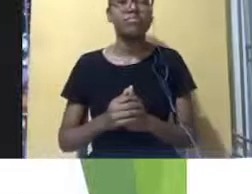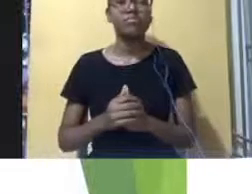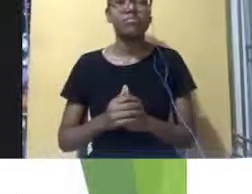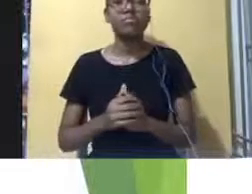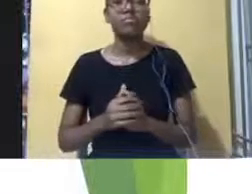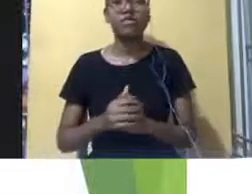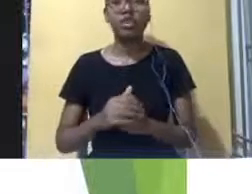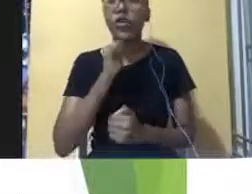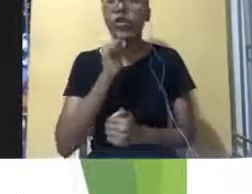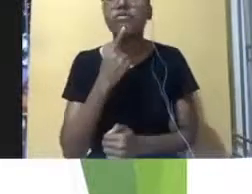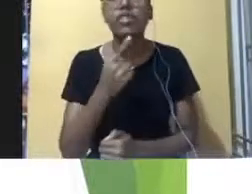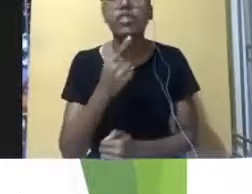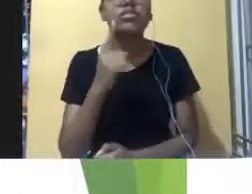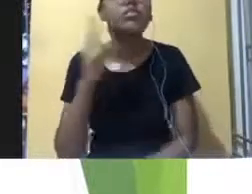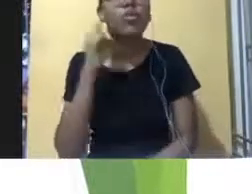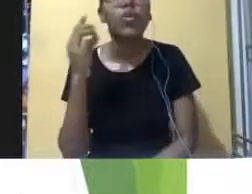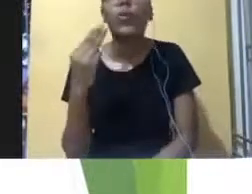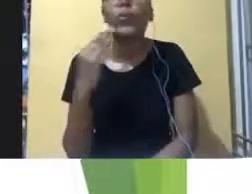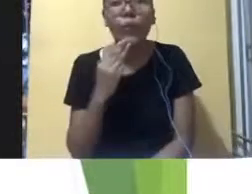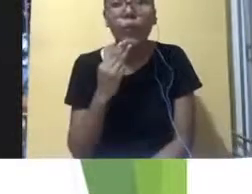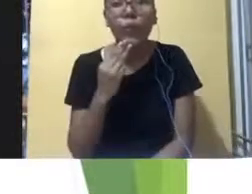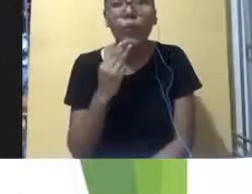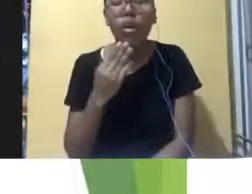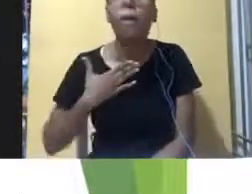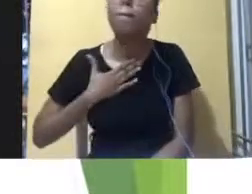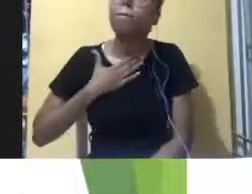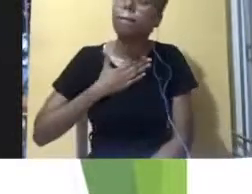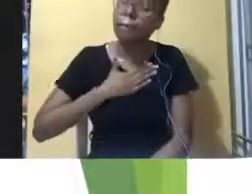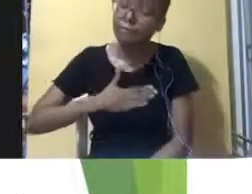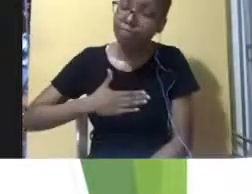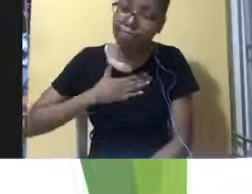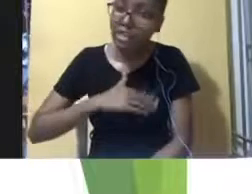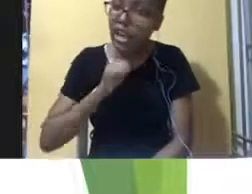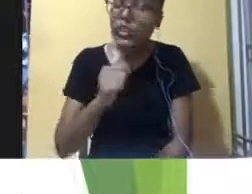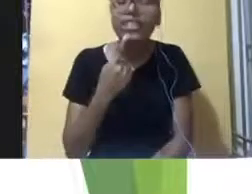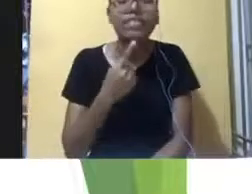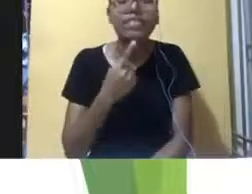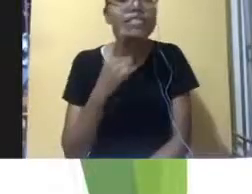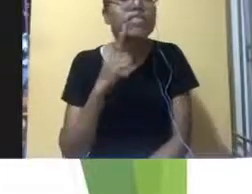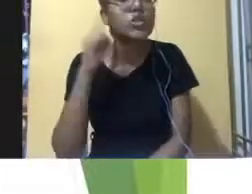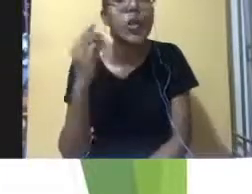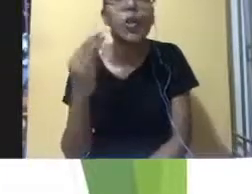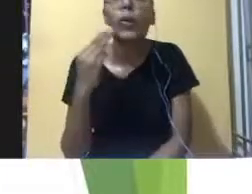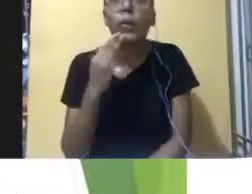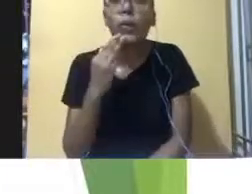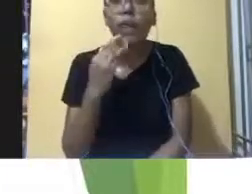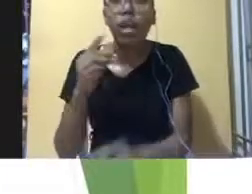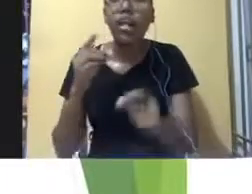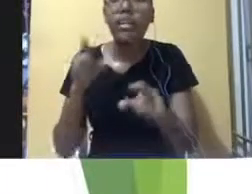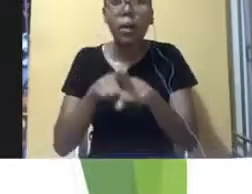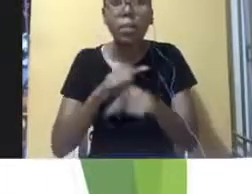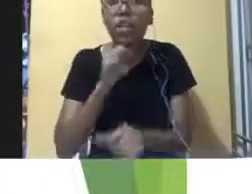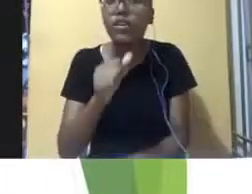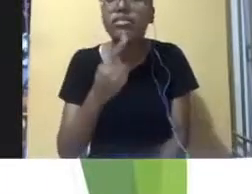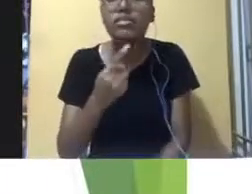dice sordomudo. Ojo, por favor, no se dice sordomudo ni mudo. Se dice persona